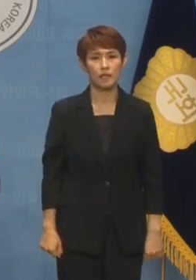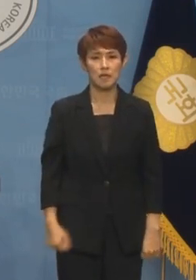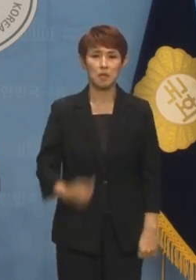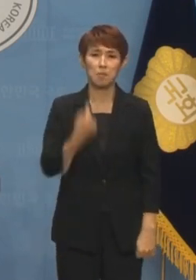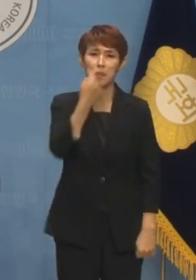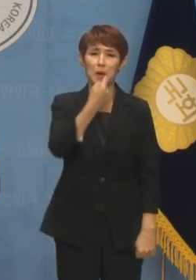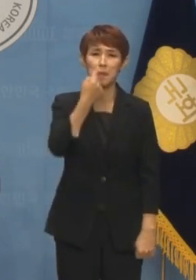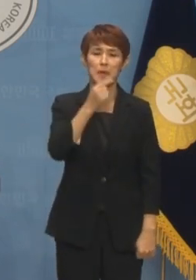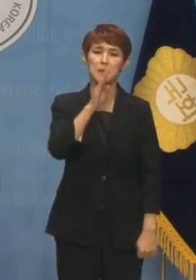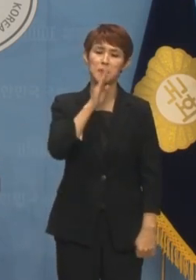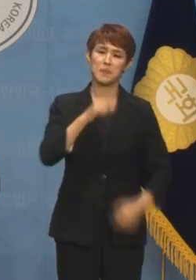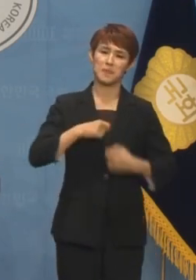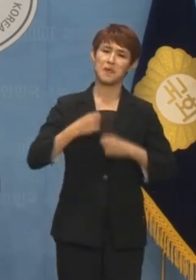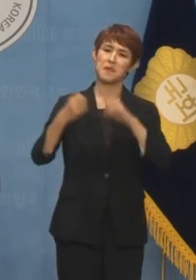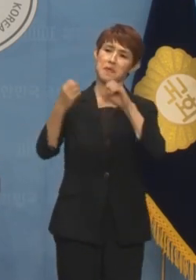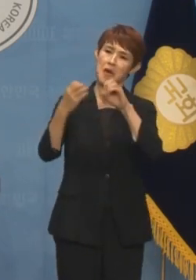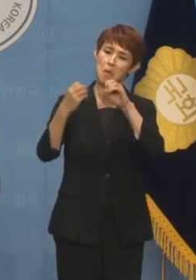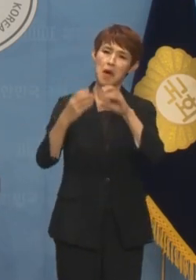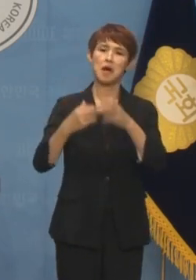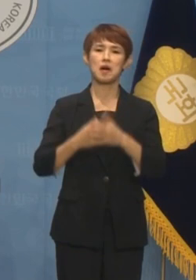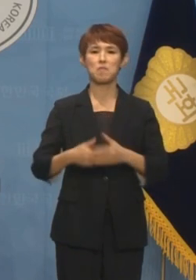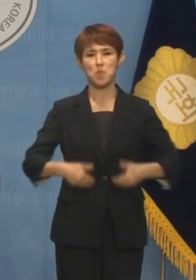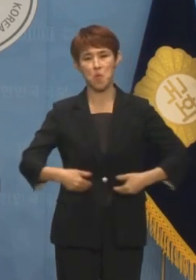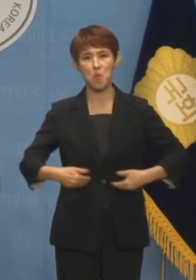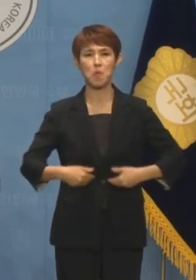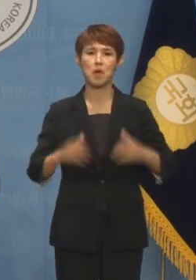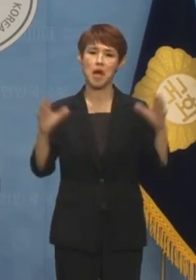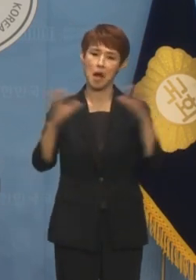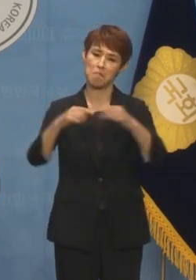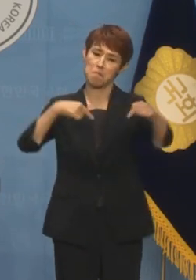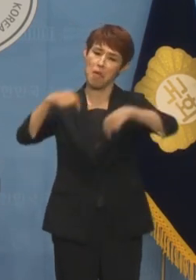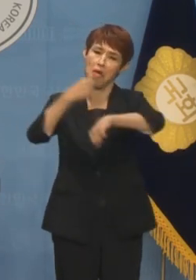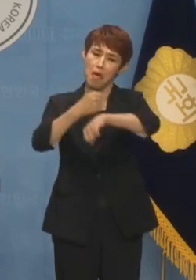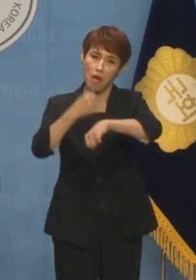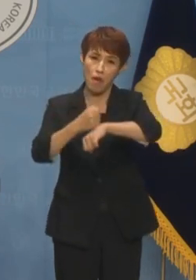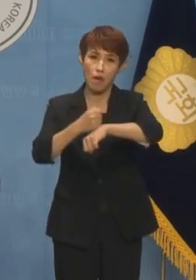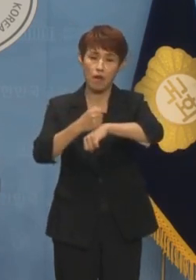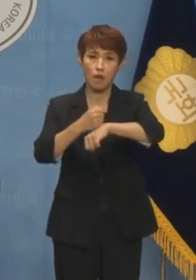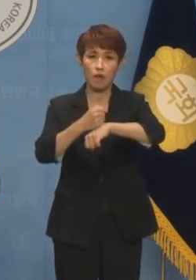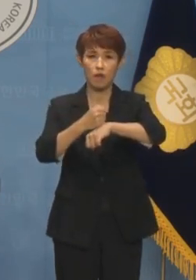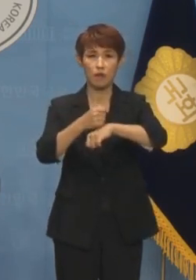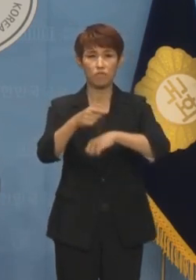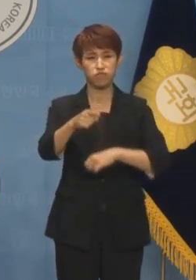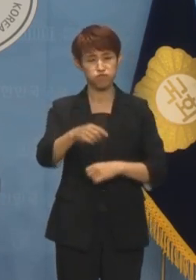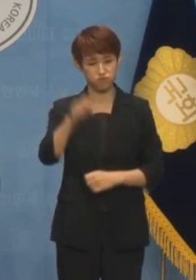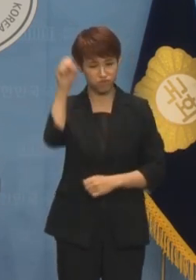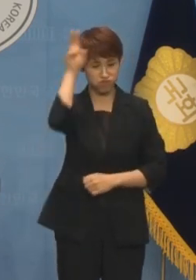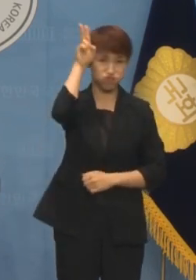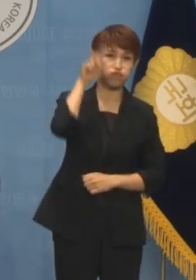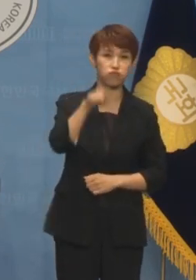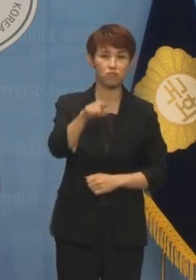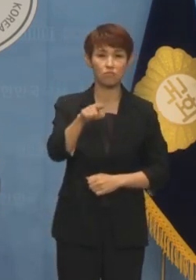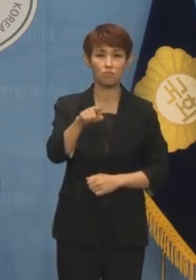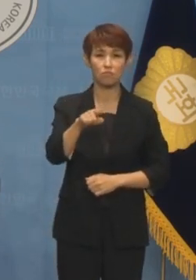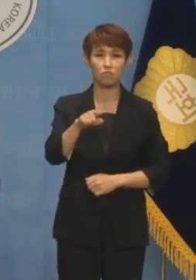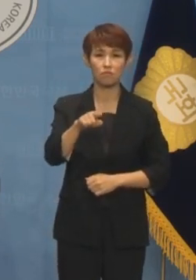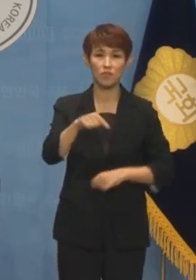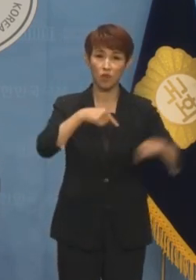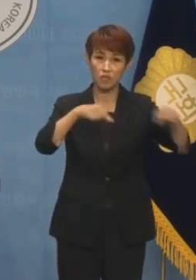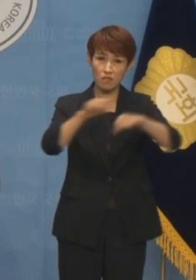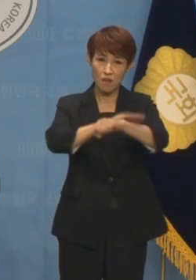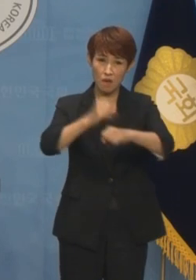말로만 진정성, 대화, 협치를 말한다고 소통하는 정치가 도깨비 방망이처럼 뚝딱